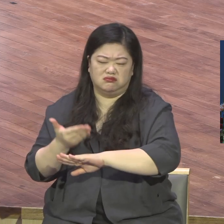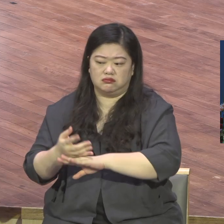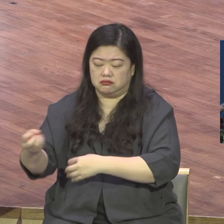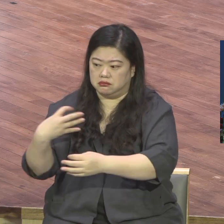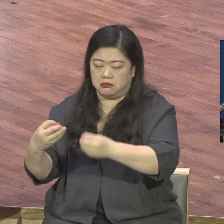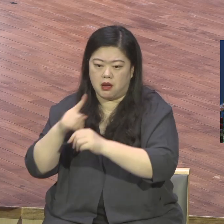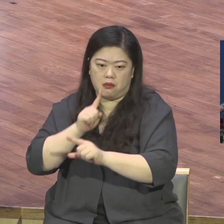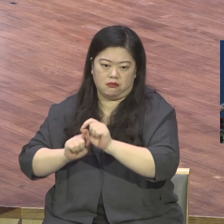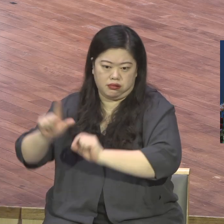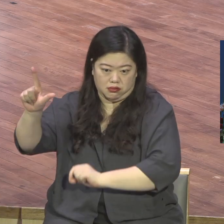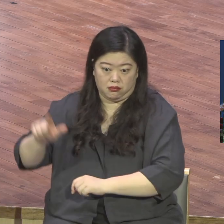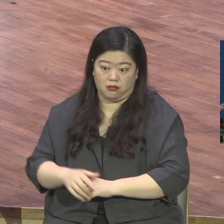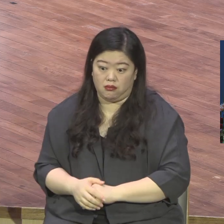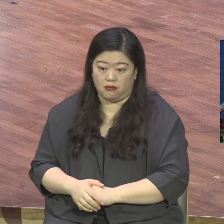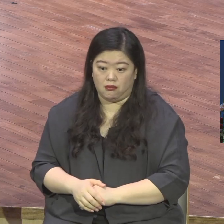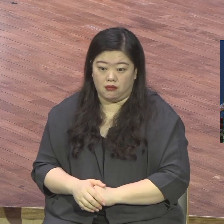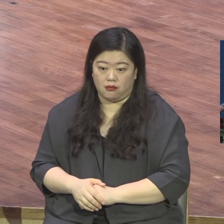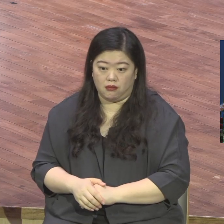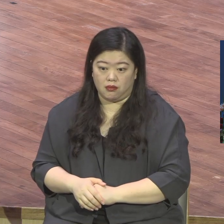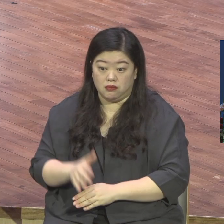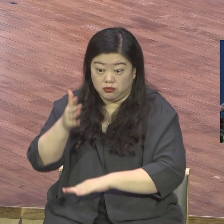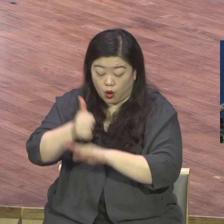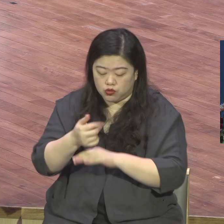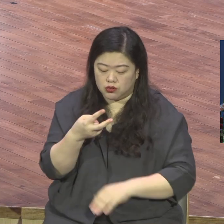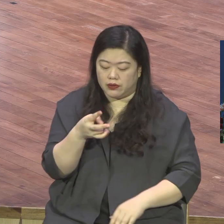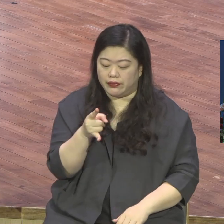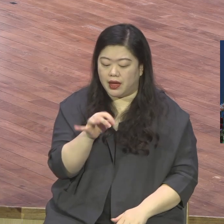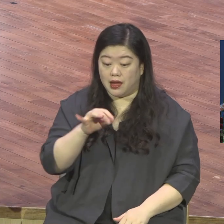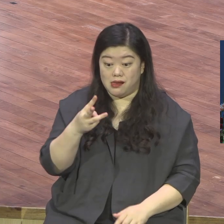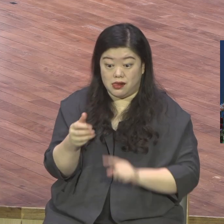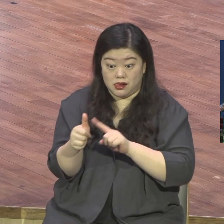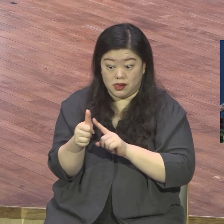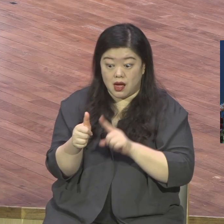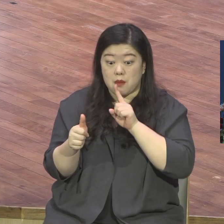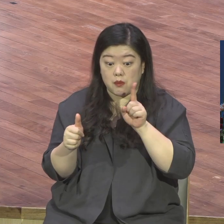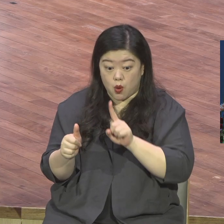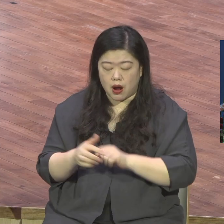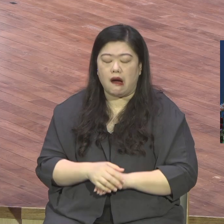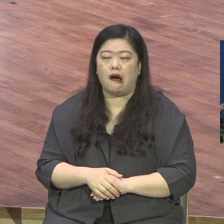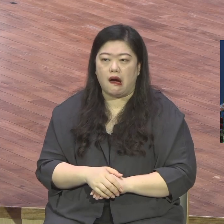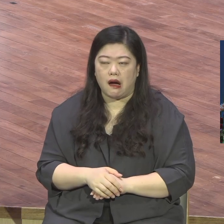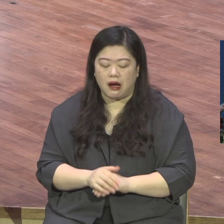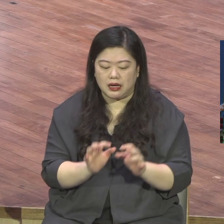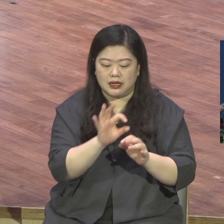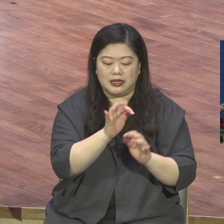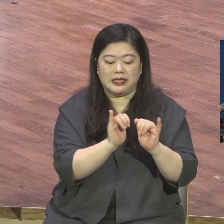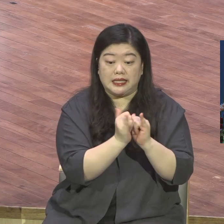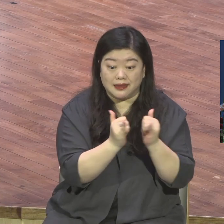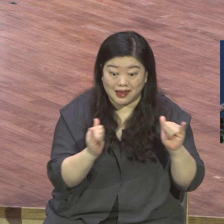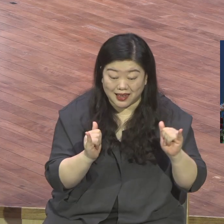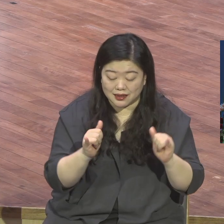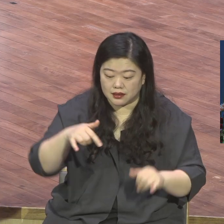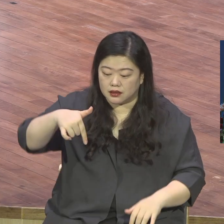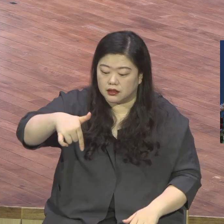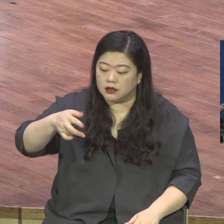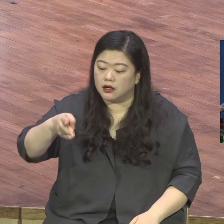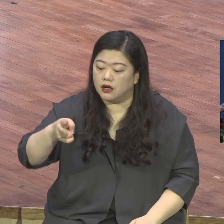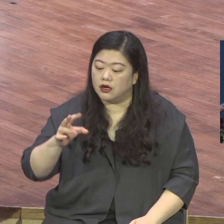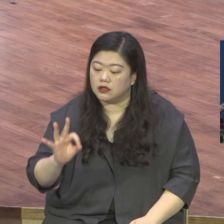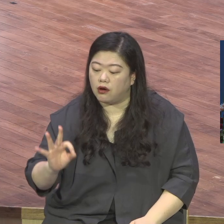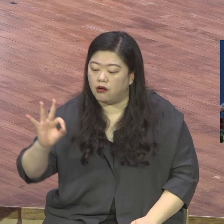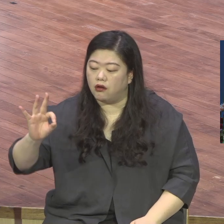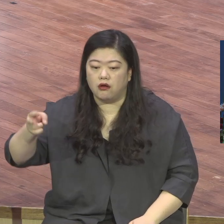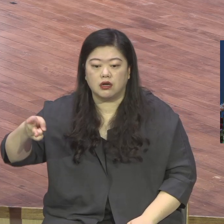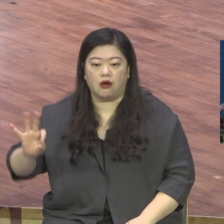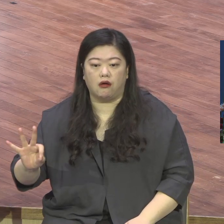인간의 모든 관계 맺는 행동을 뭐라고 말했냐. 인간 경영이라고 말했어요. 인간 경영.